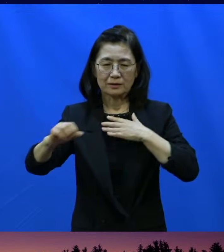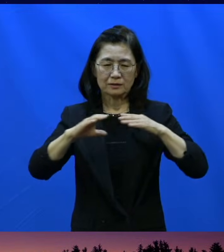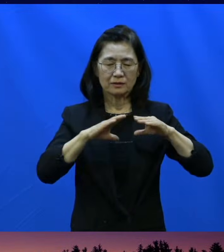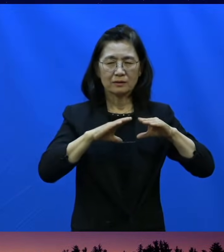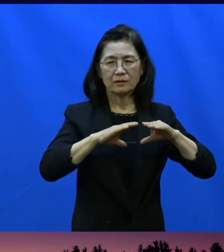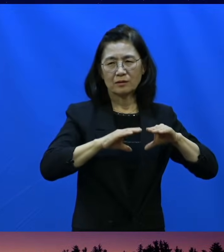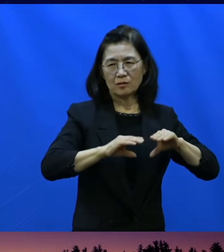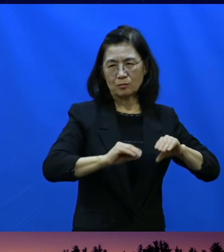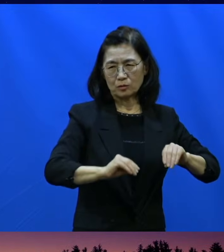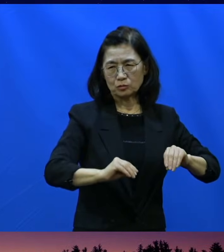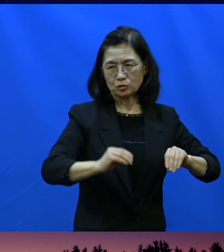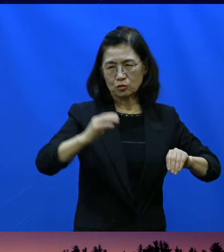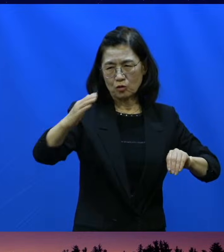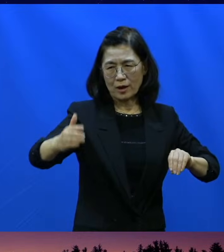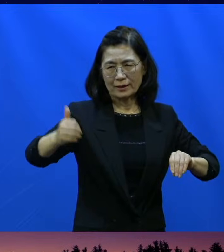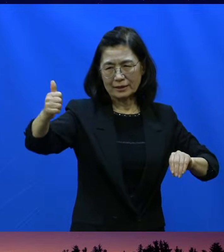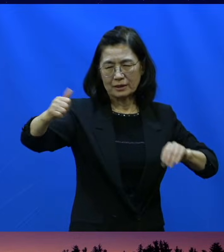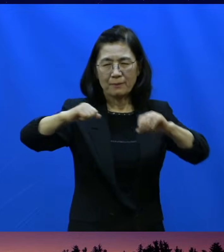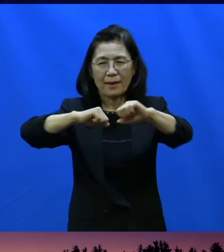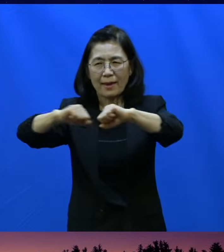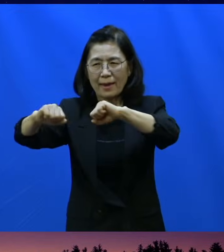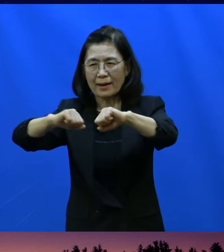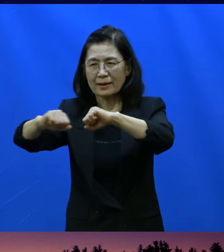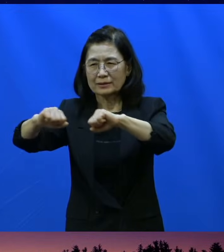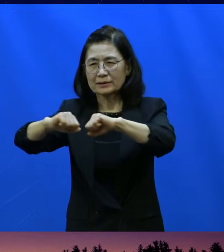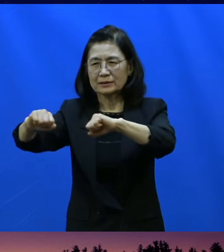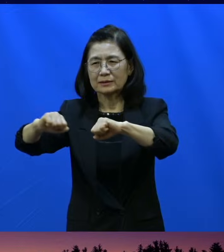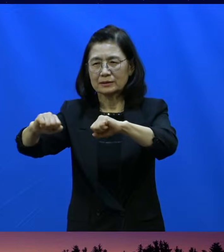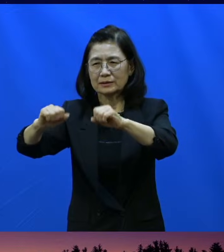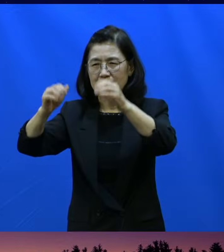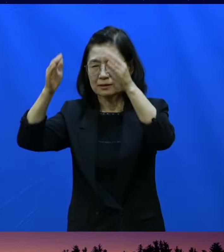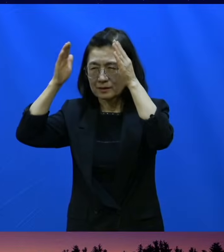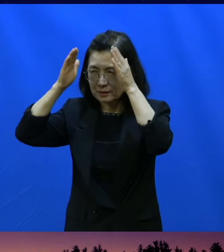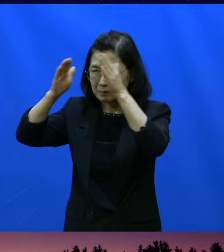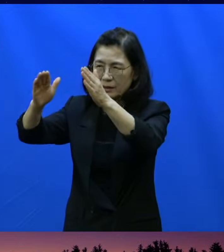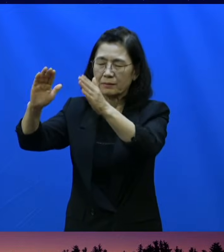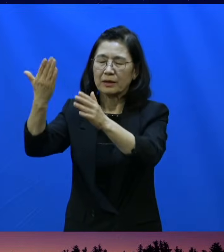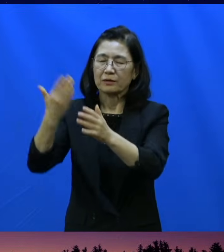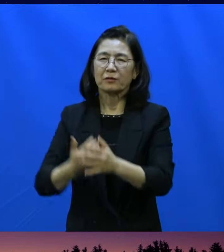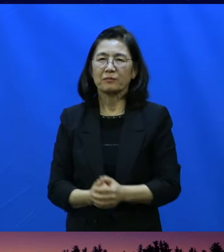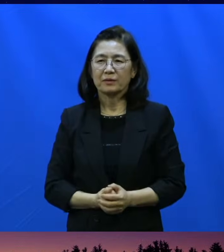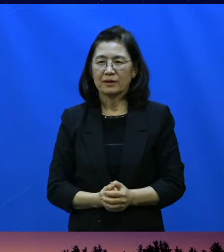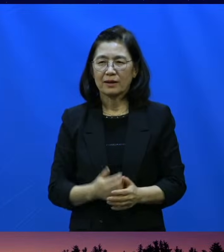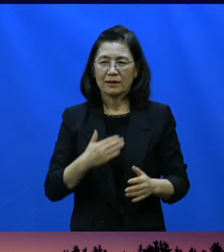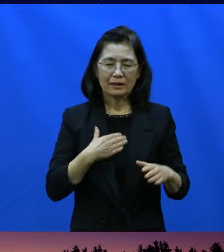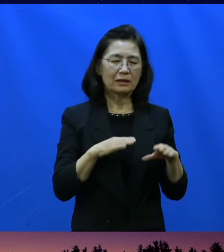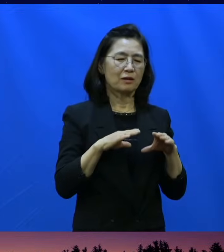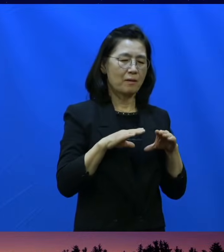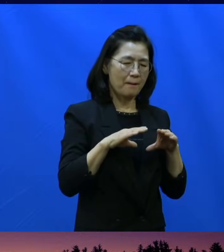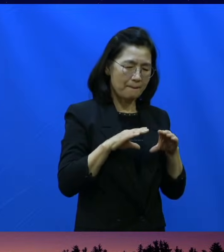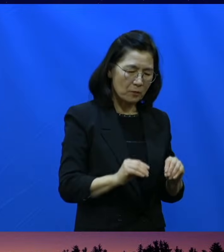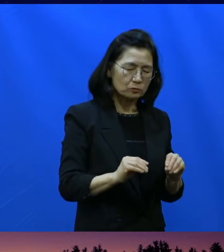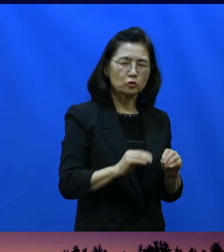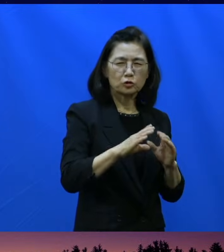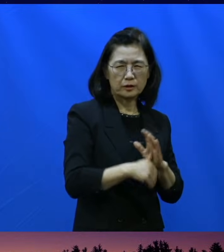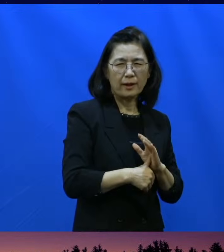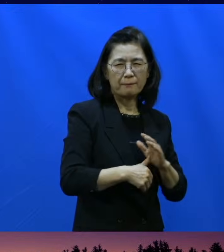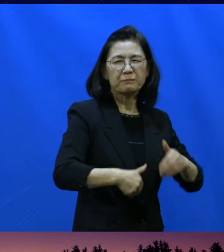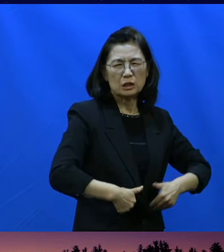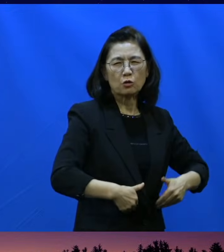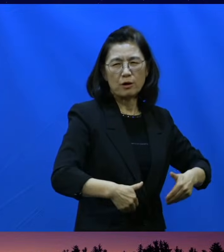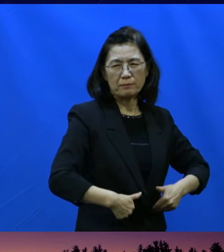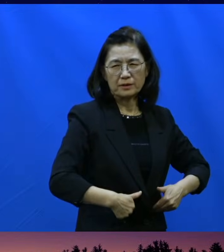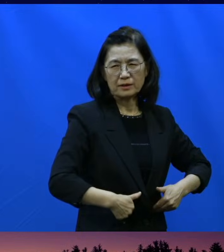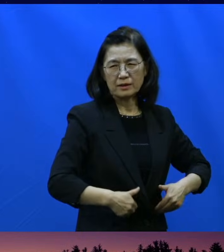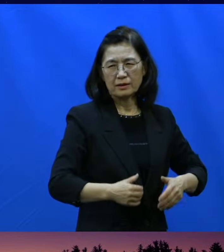걸 느낄 때 우리는 뭘 해야 돼요? 내가 멈추어야 될 때 멈출 수 있어야 된다는 거예요. 여러분, 이것은 영적인